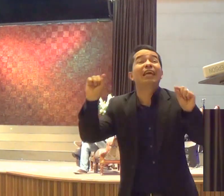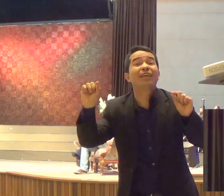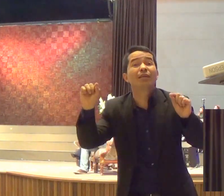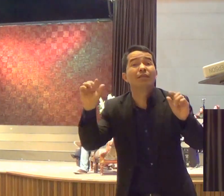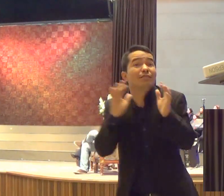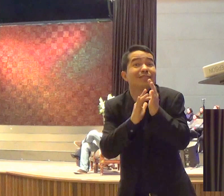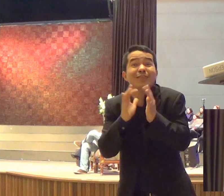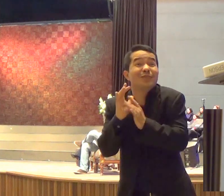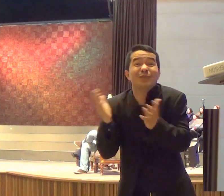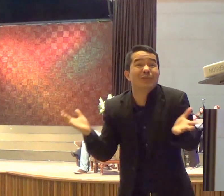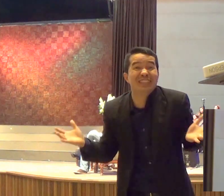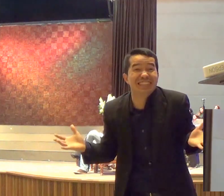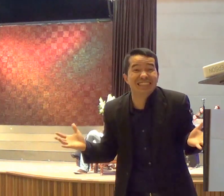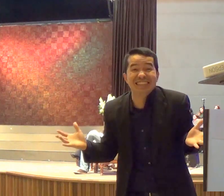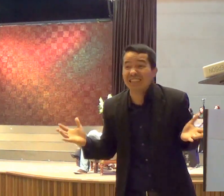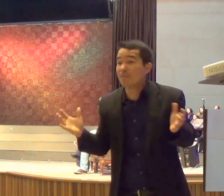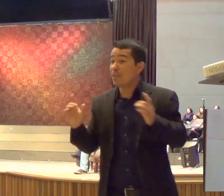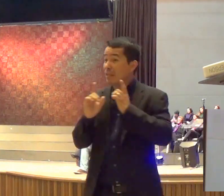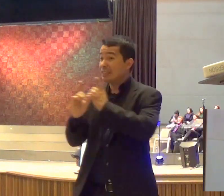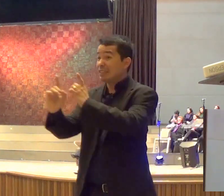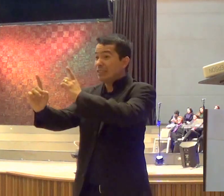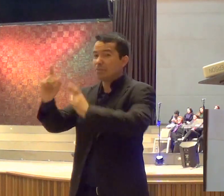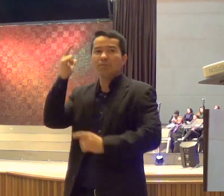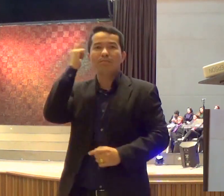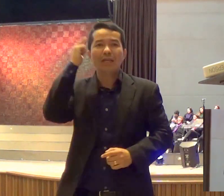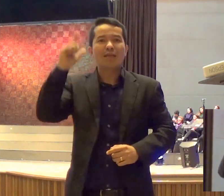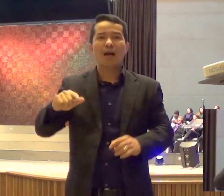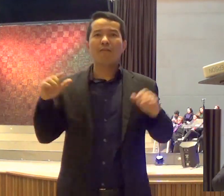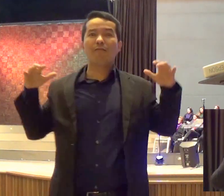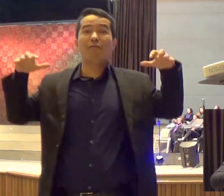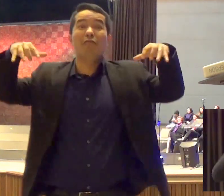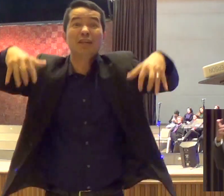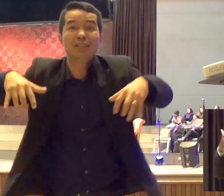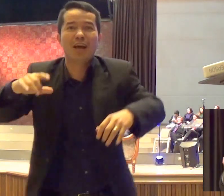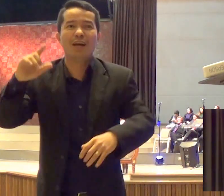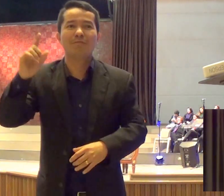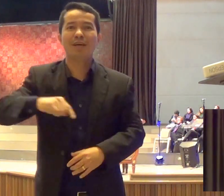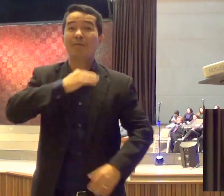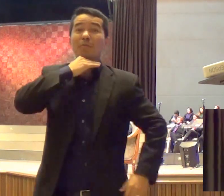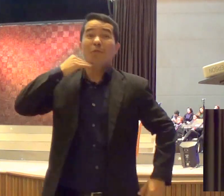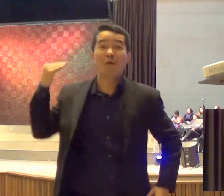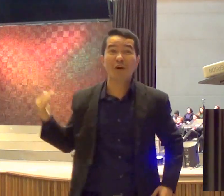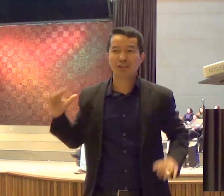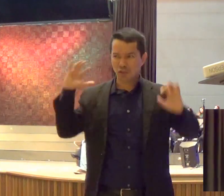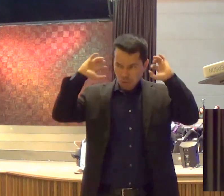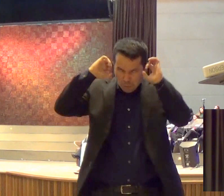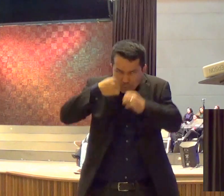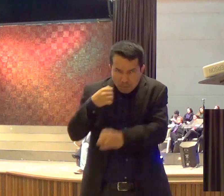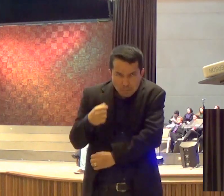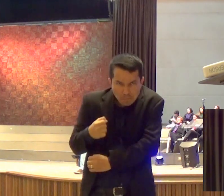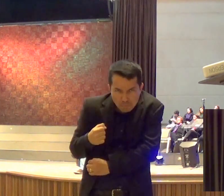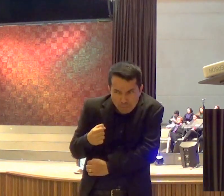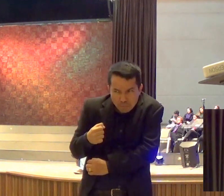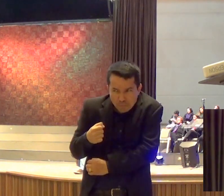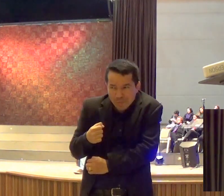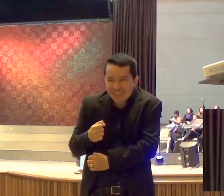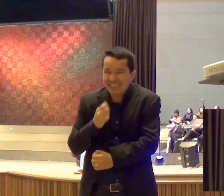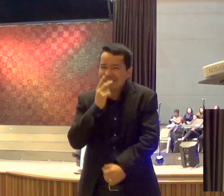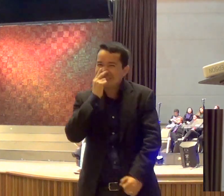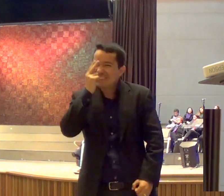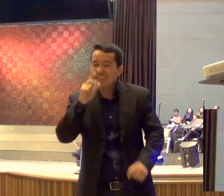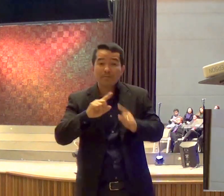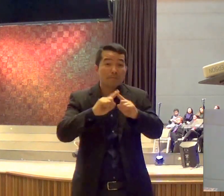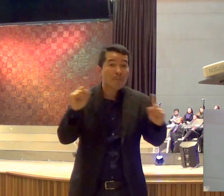de Deus para escrever uma nova história um novo capítulo um novo momento na minha e na sua vida Jesus